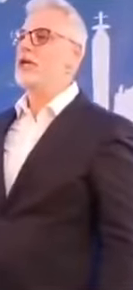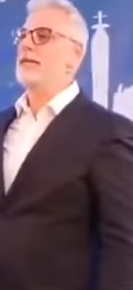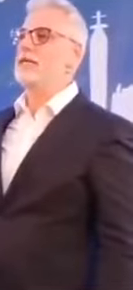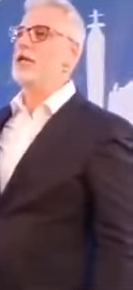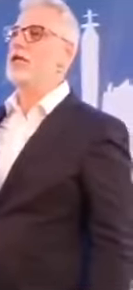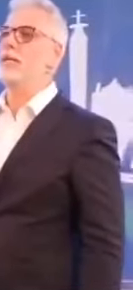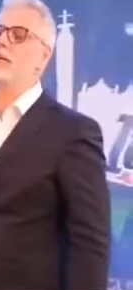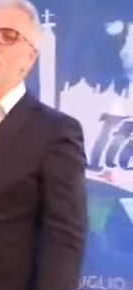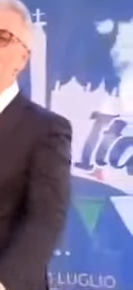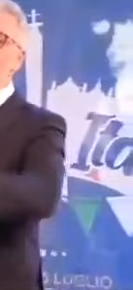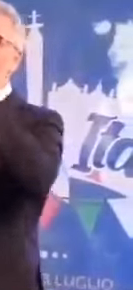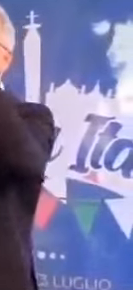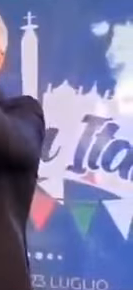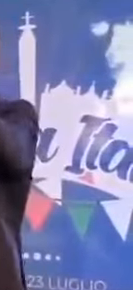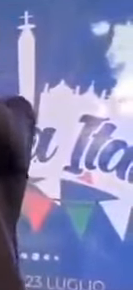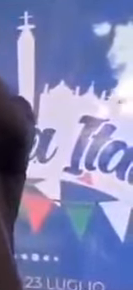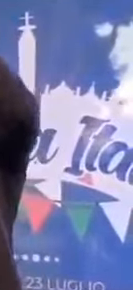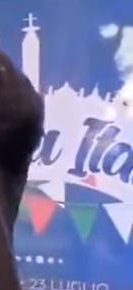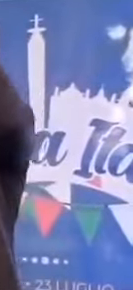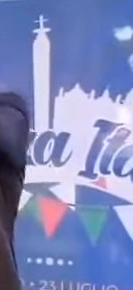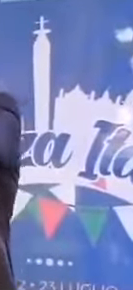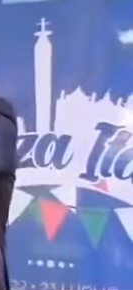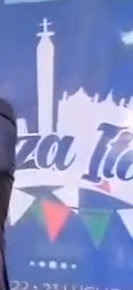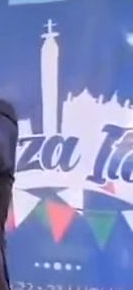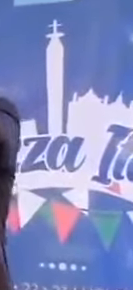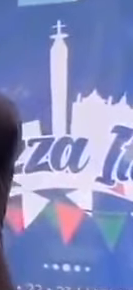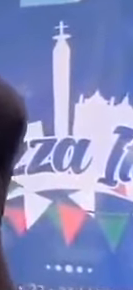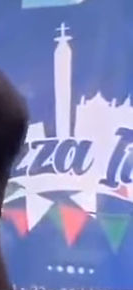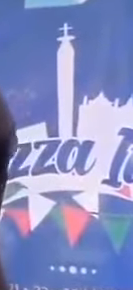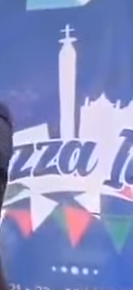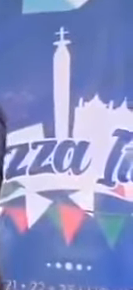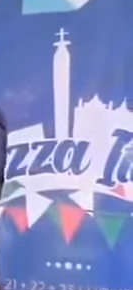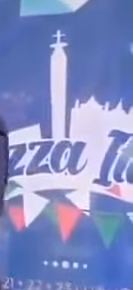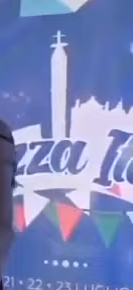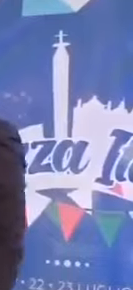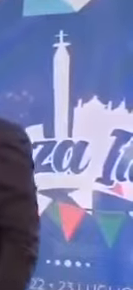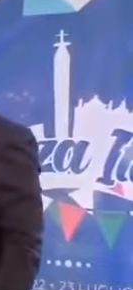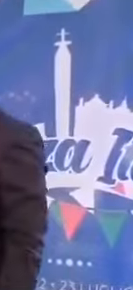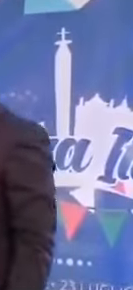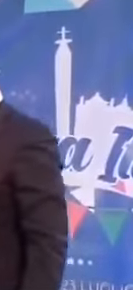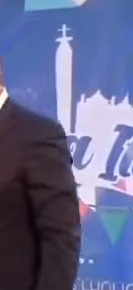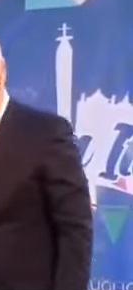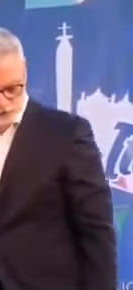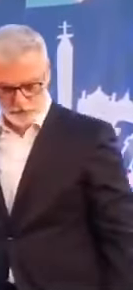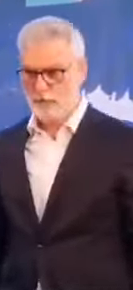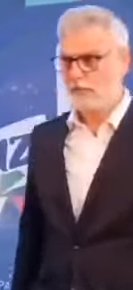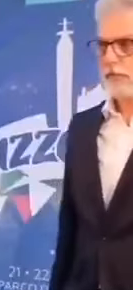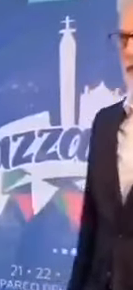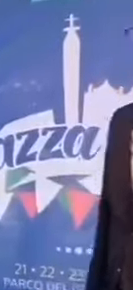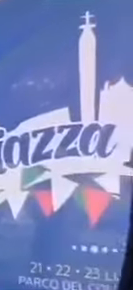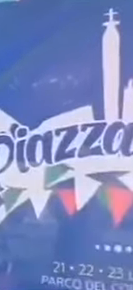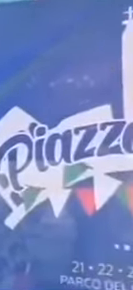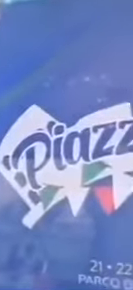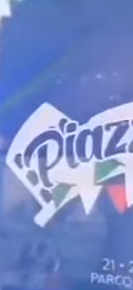Un applauso ancora per Giorgia Meloni a Piazza Italia, notte di mezz'estate a Colle Oppio.